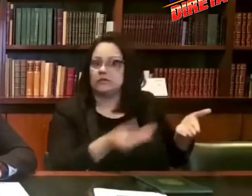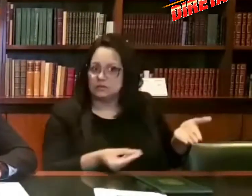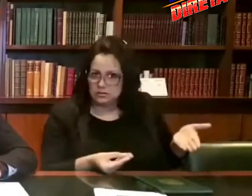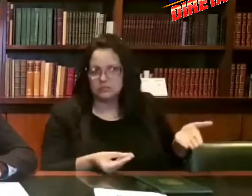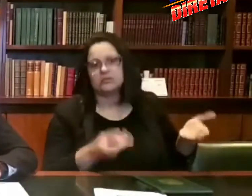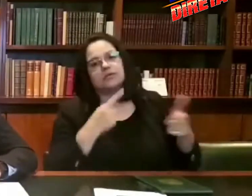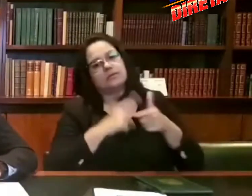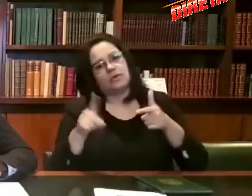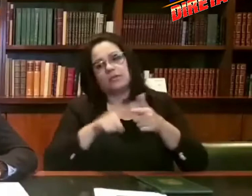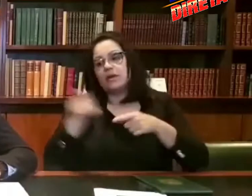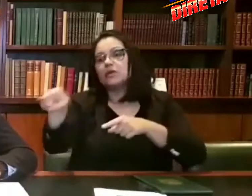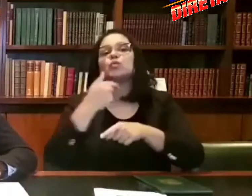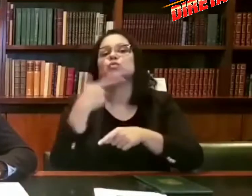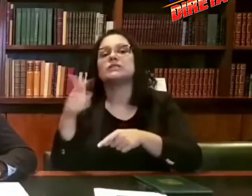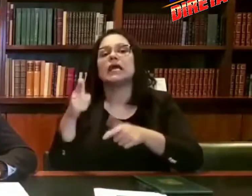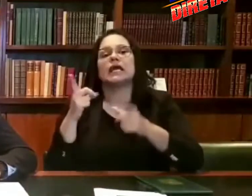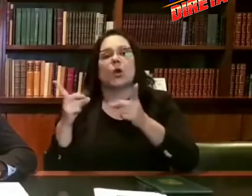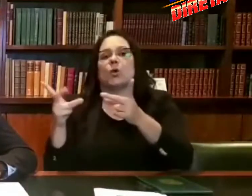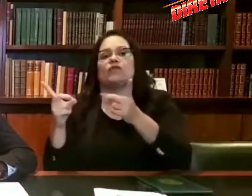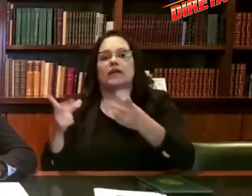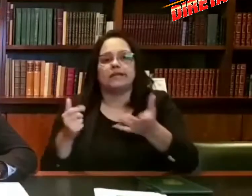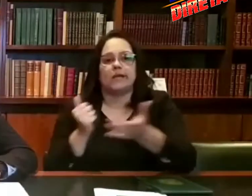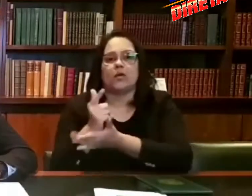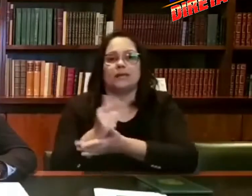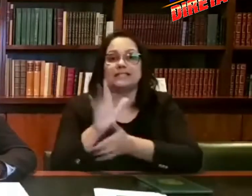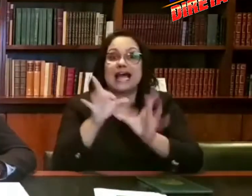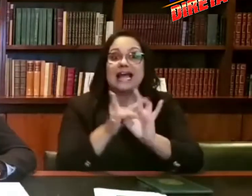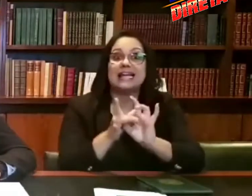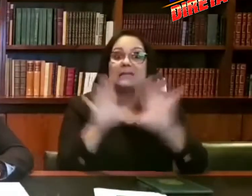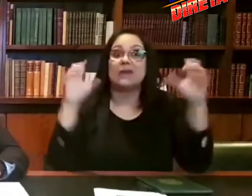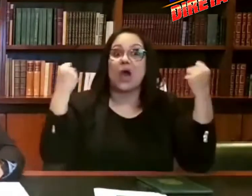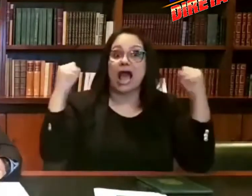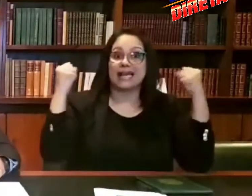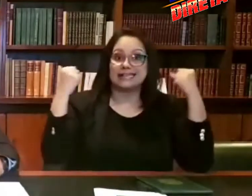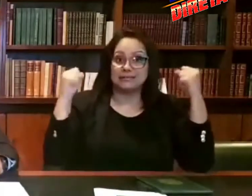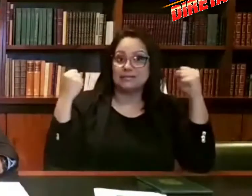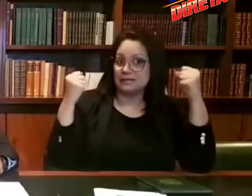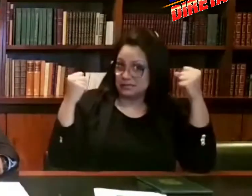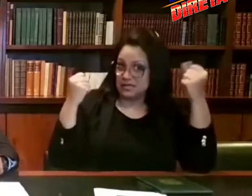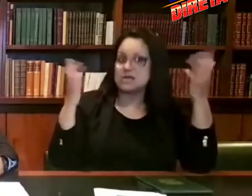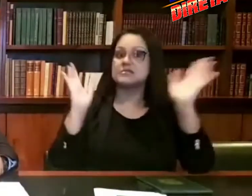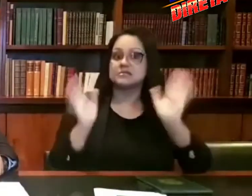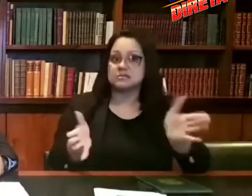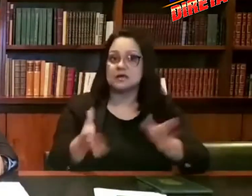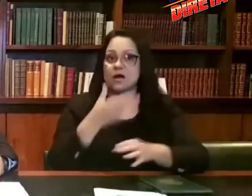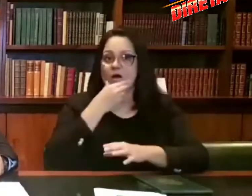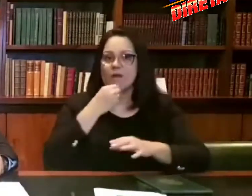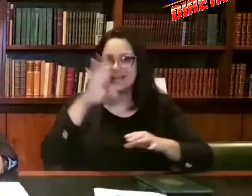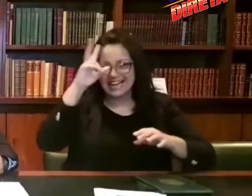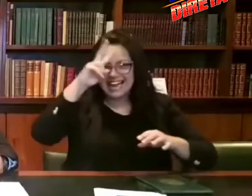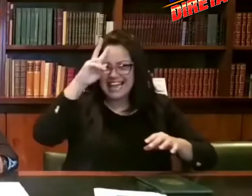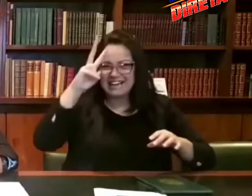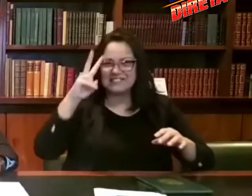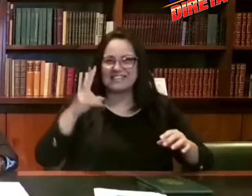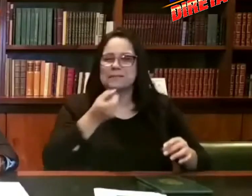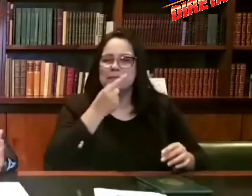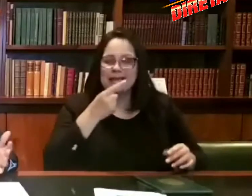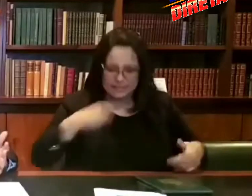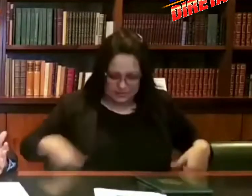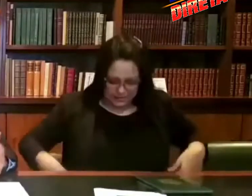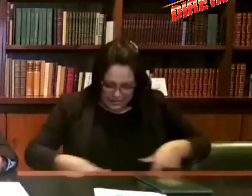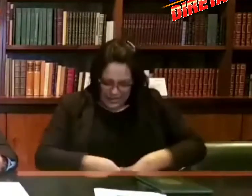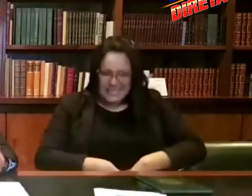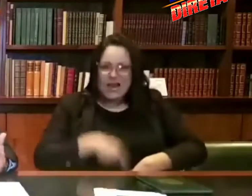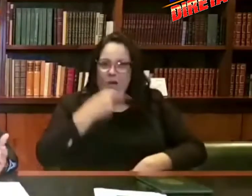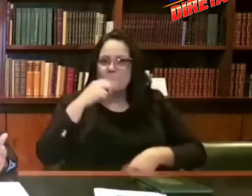ponta da linha, falta de consumo. Liberamos também academias, porque, como diz o Paulo Cintura, né? É saúde